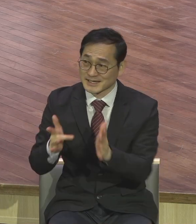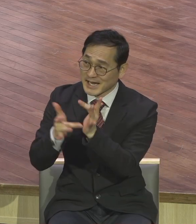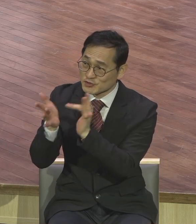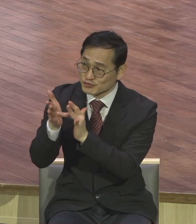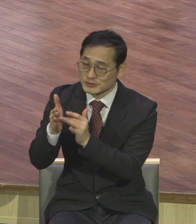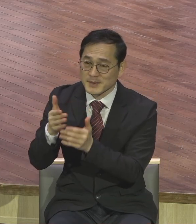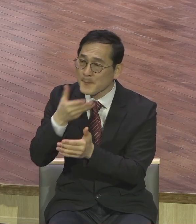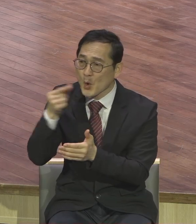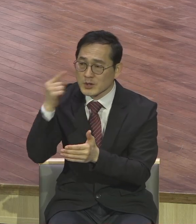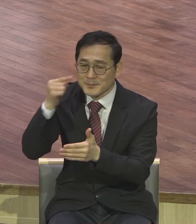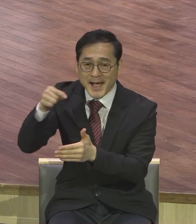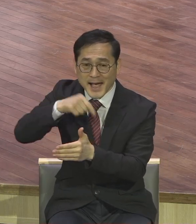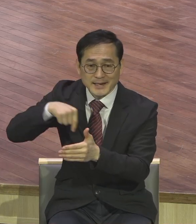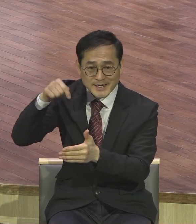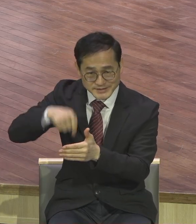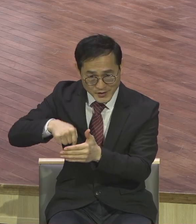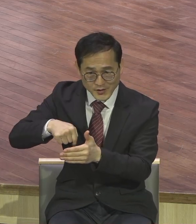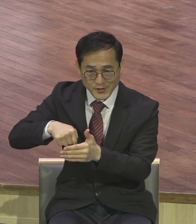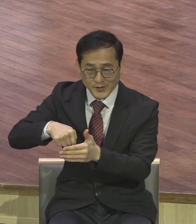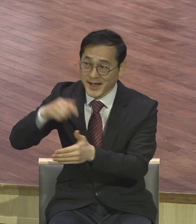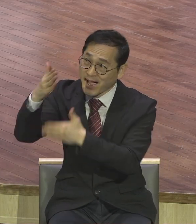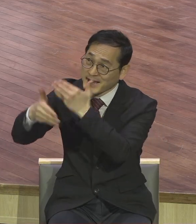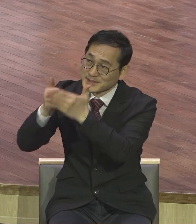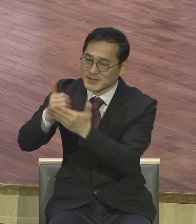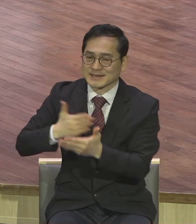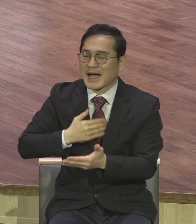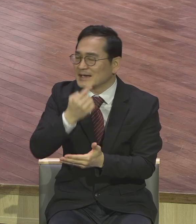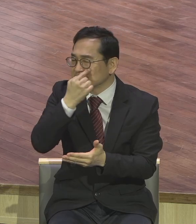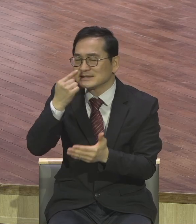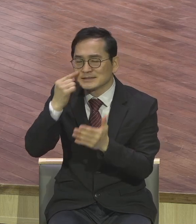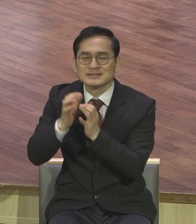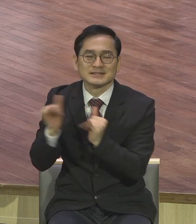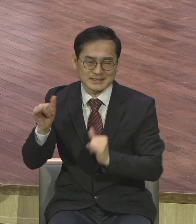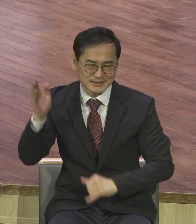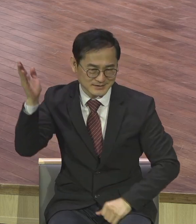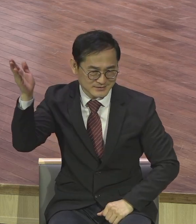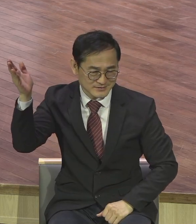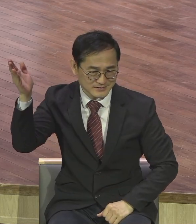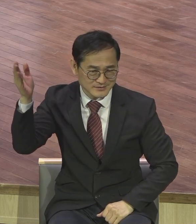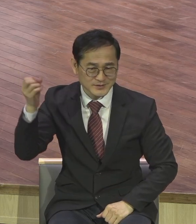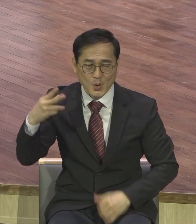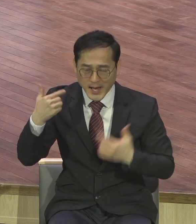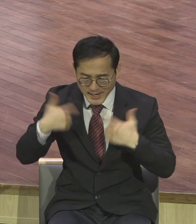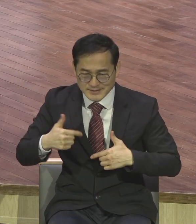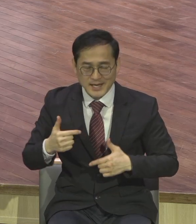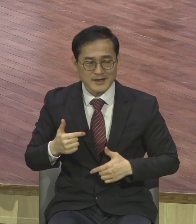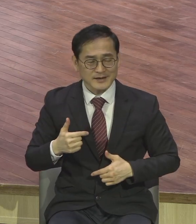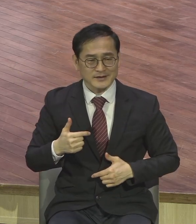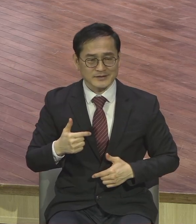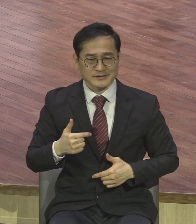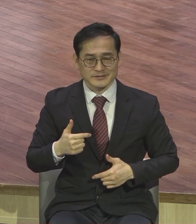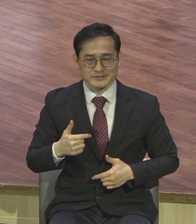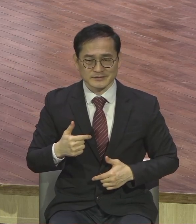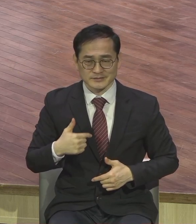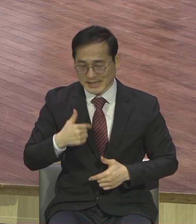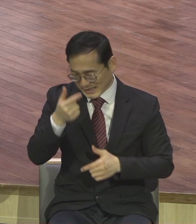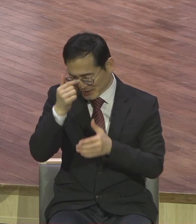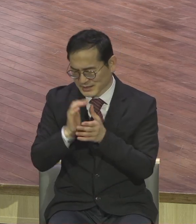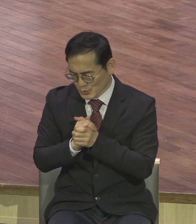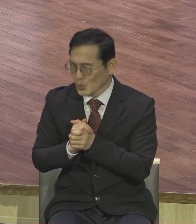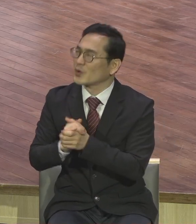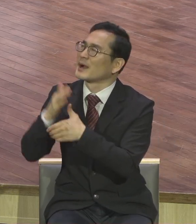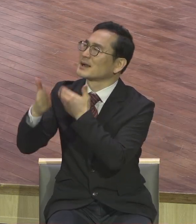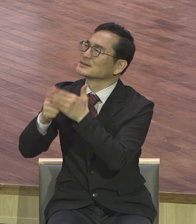심령으로 섬기는 하나님이 나의 증인이 되시거니와 항상 내 기도에 쉬지 않고 너희를